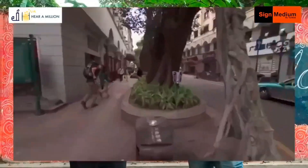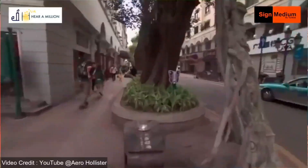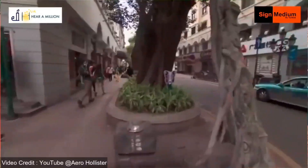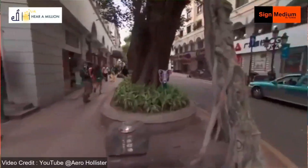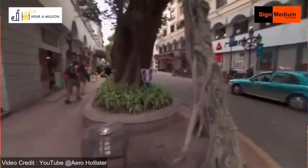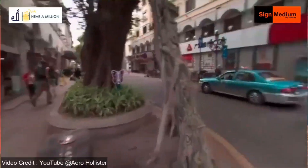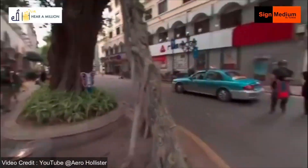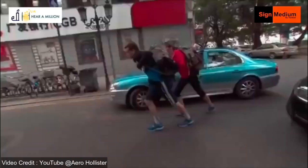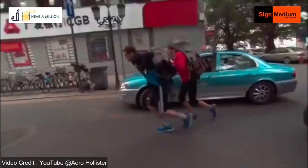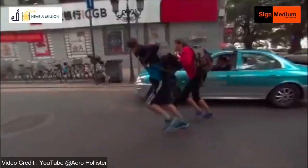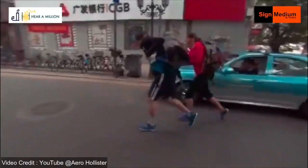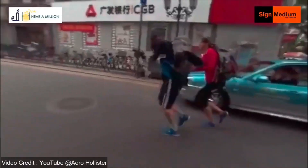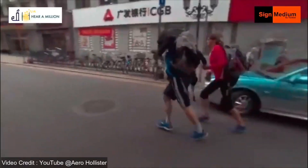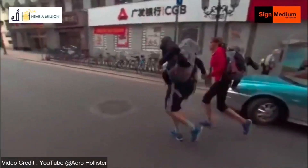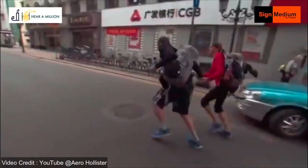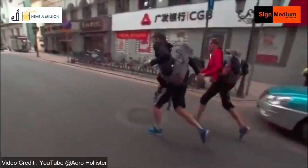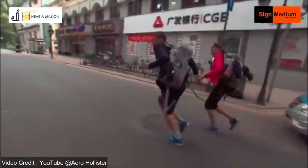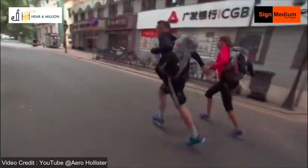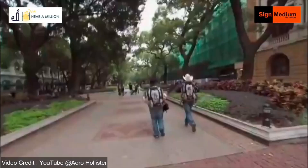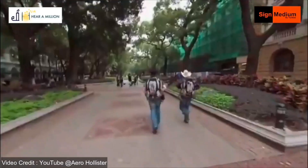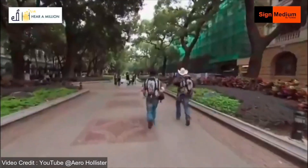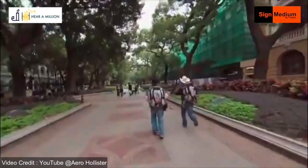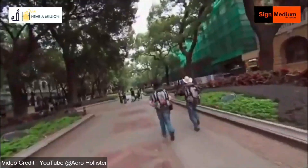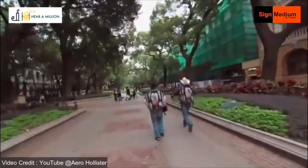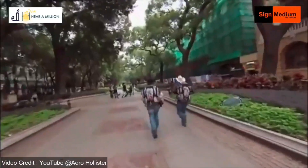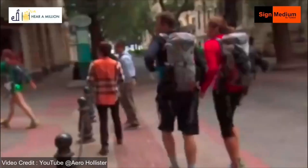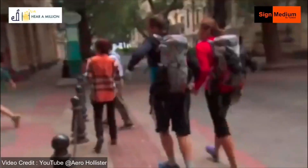खेल कैसा होने वाला है उसके लिए वीडियो देखिए